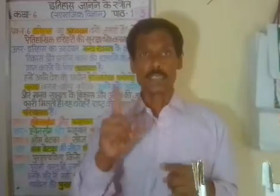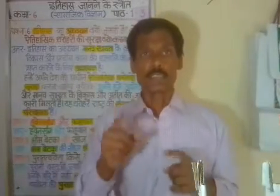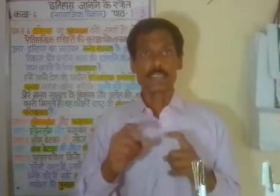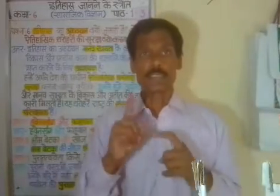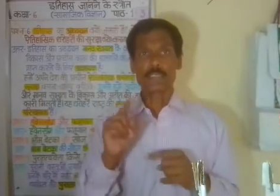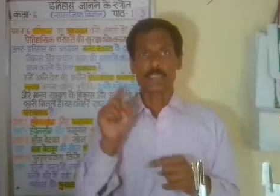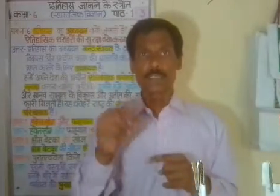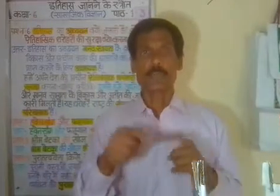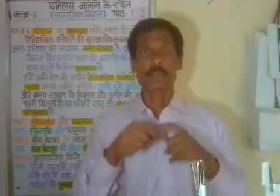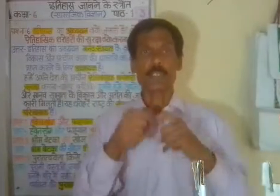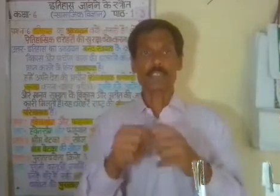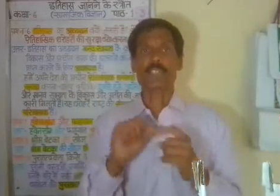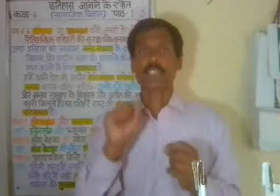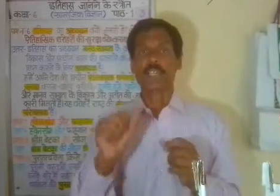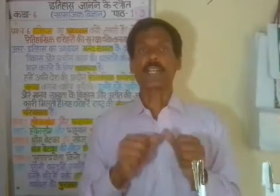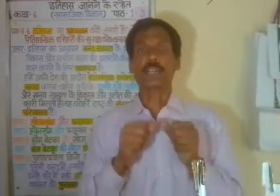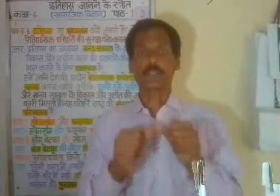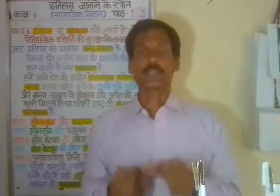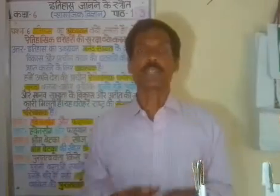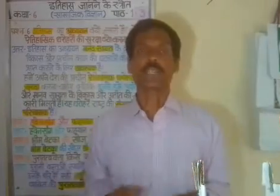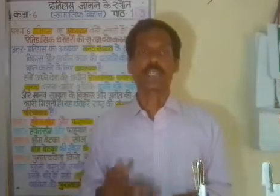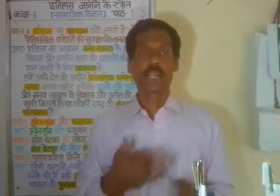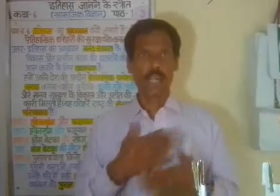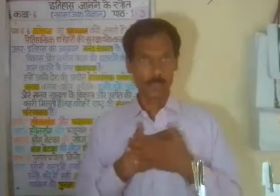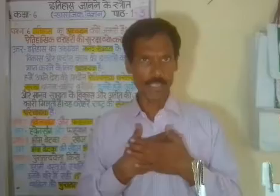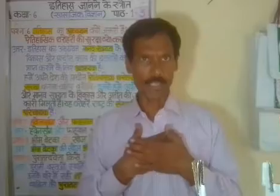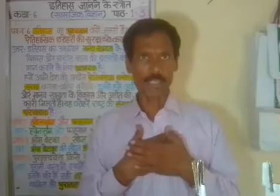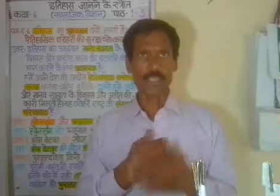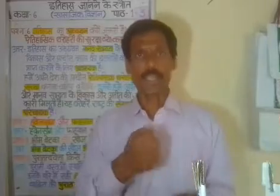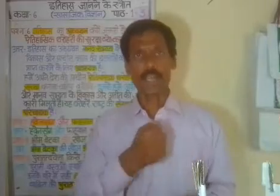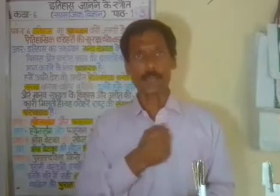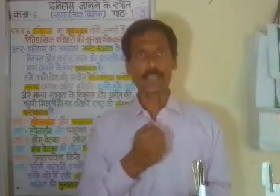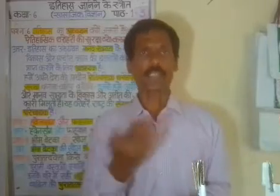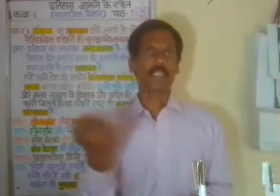इस प्रश्न का उत्तर, हमें अपने